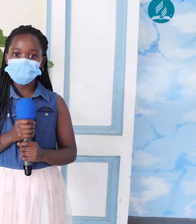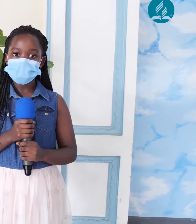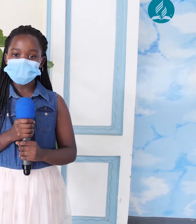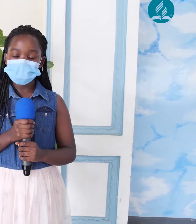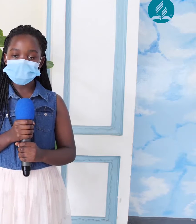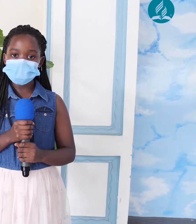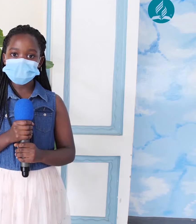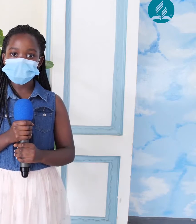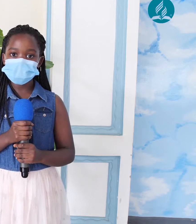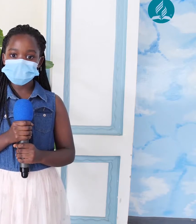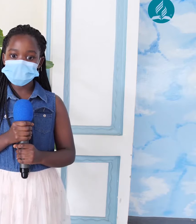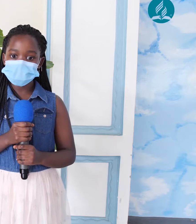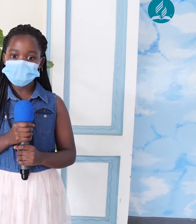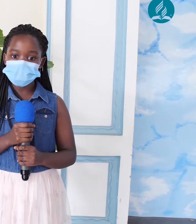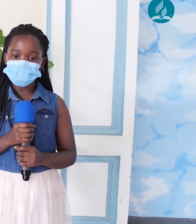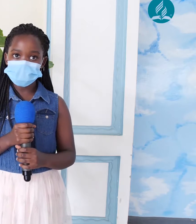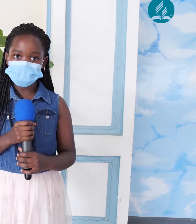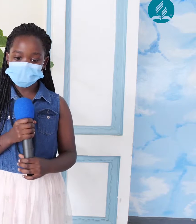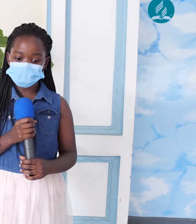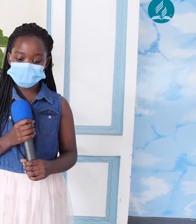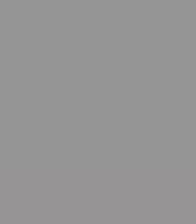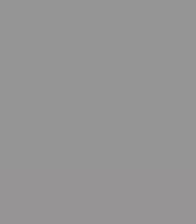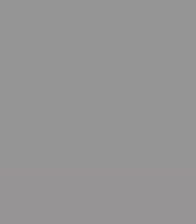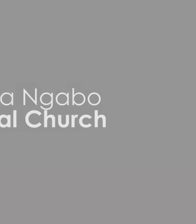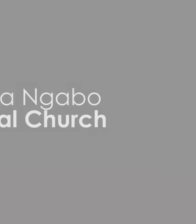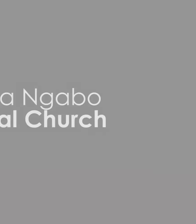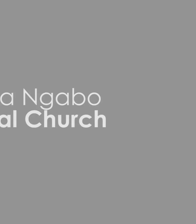yayo, kugira ngo tuzabone ubugingo buhoraho. Amen.